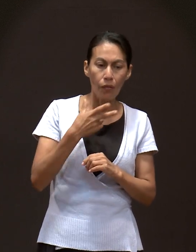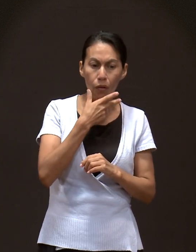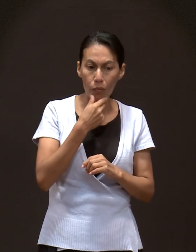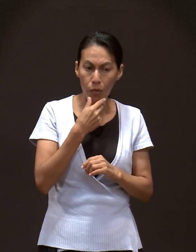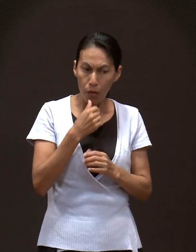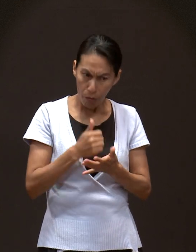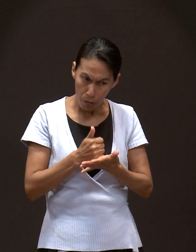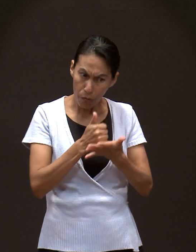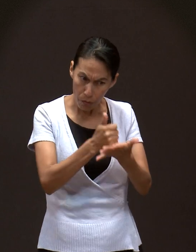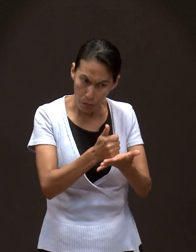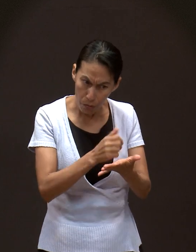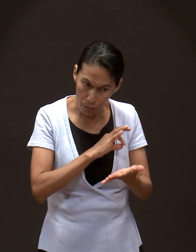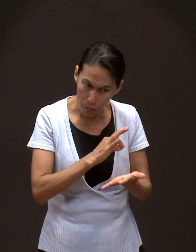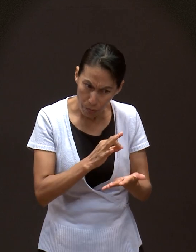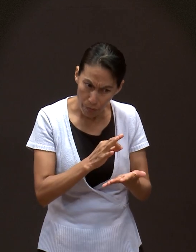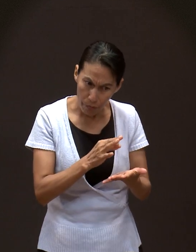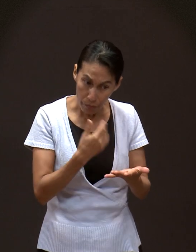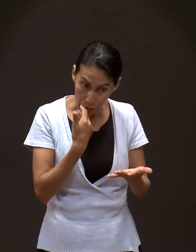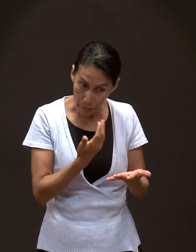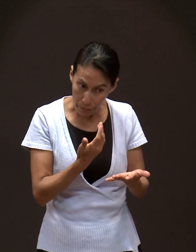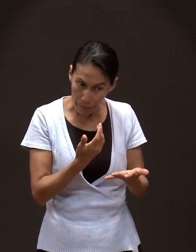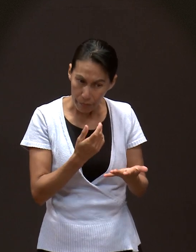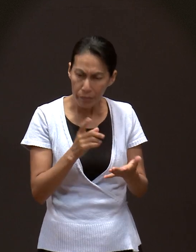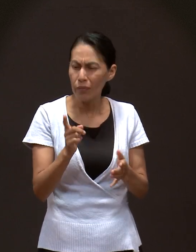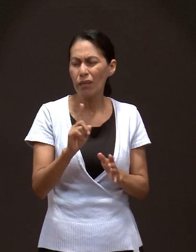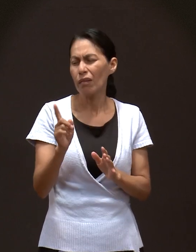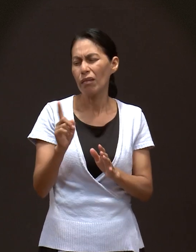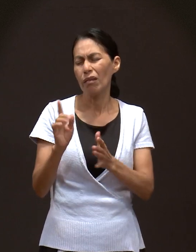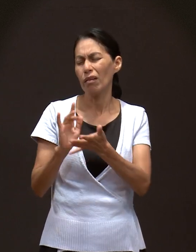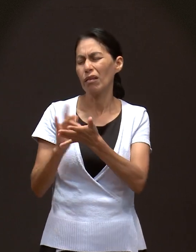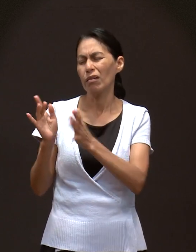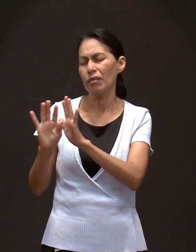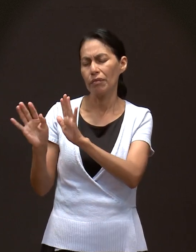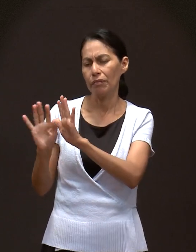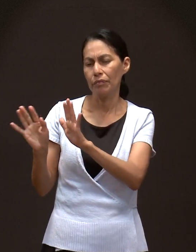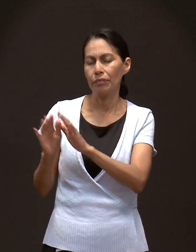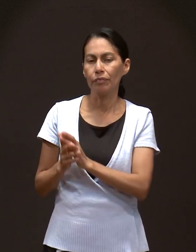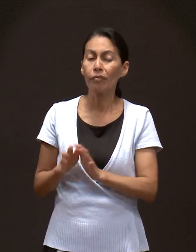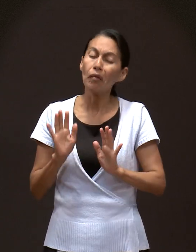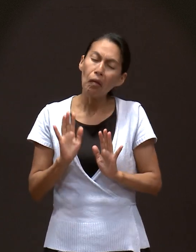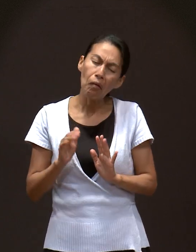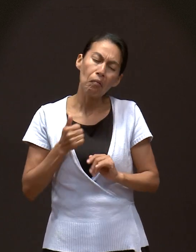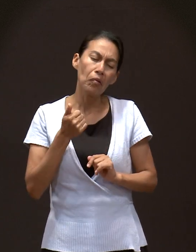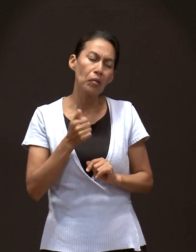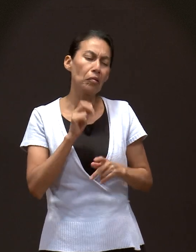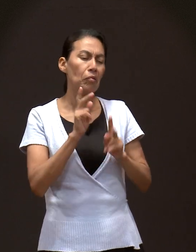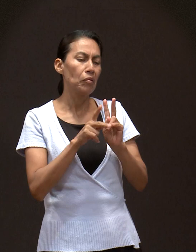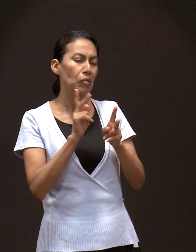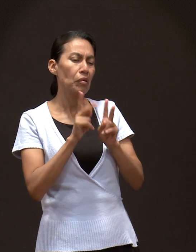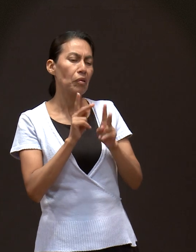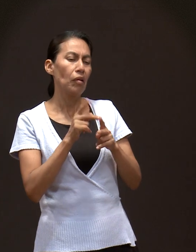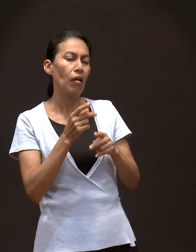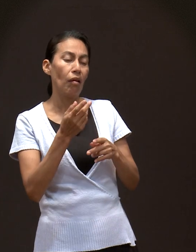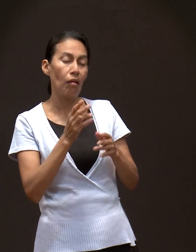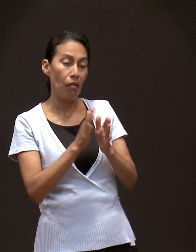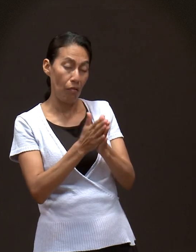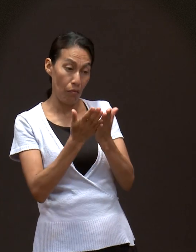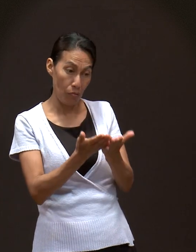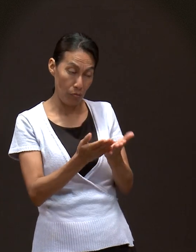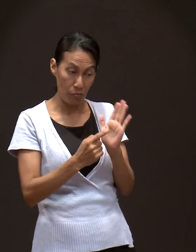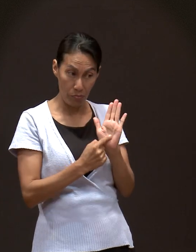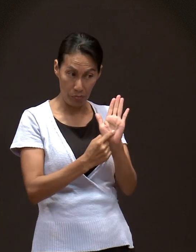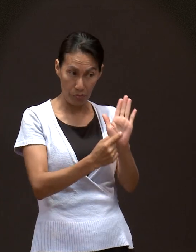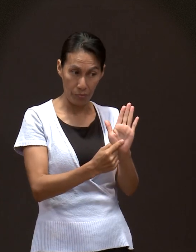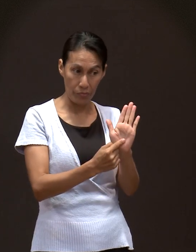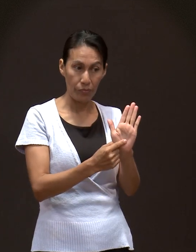digo al hombre, le digo, ¿le puedo ayudar? Me dijo, no, no te preocupes. Y dije, bueno, pues, les voy a empezar a colportar. Entonces, les